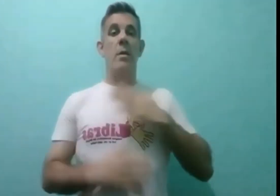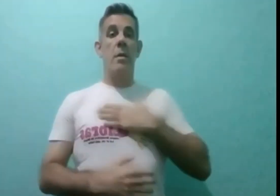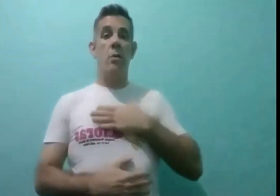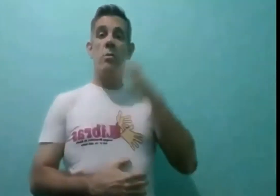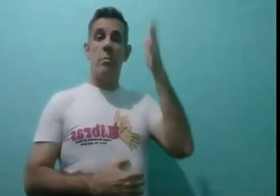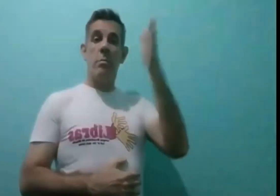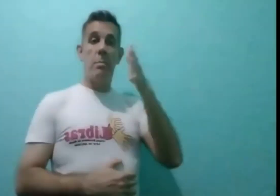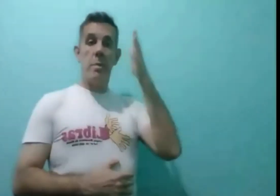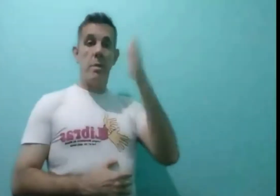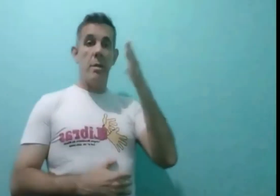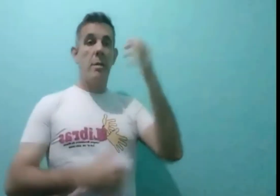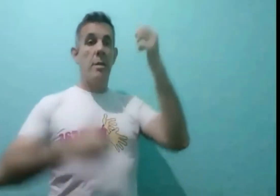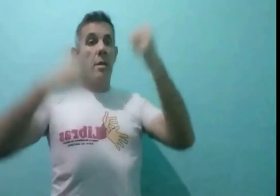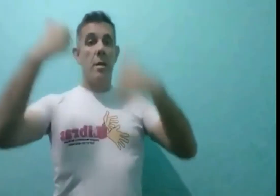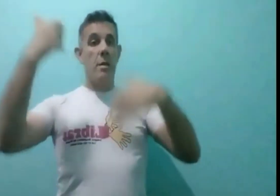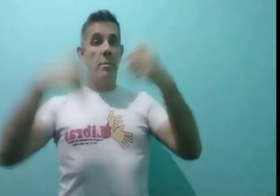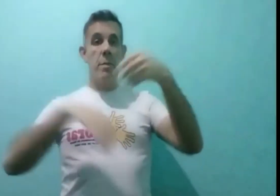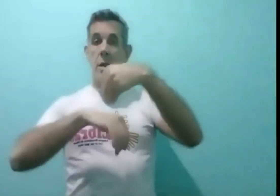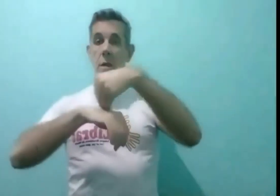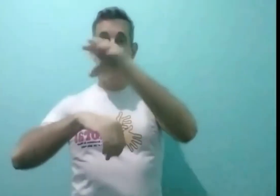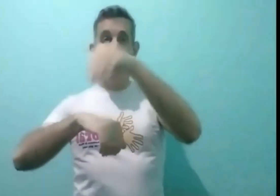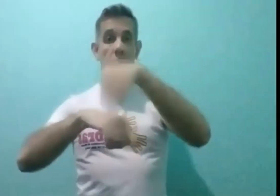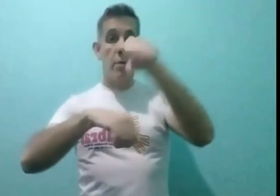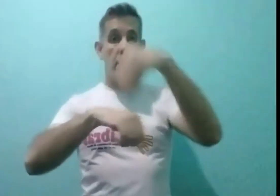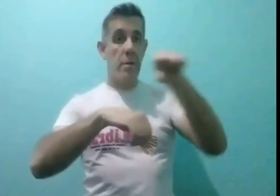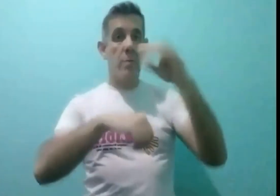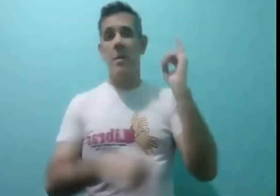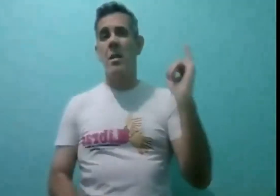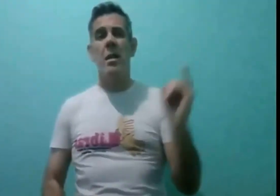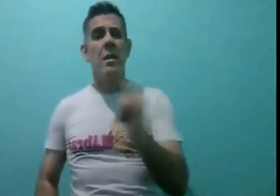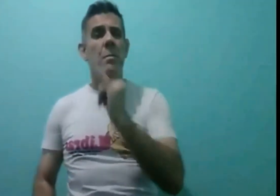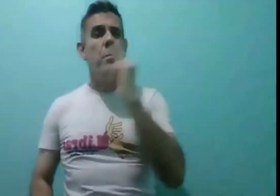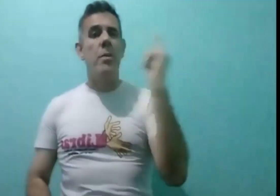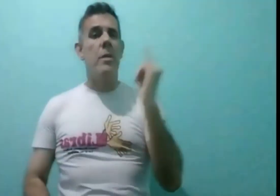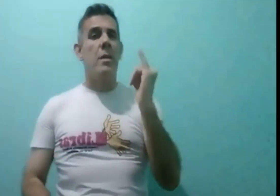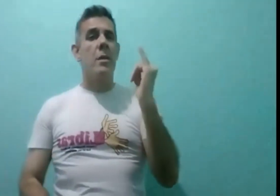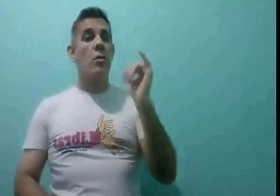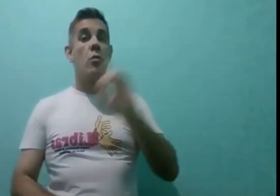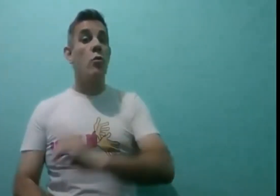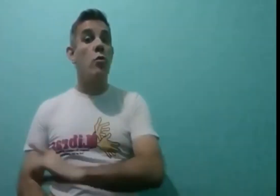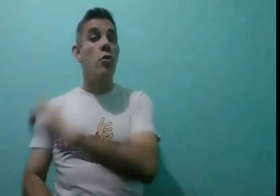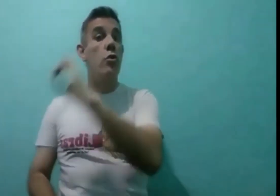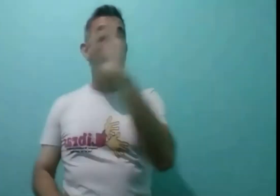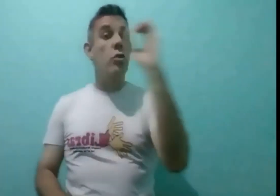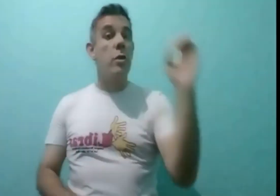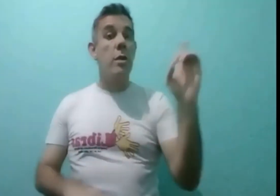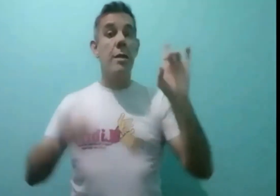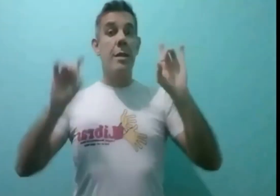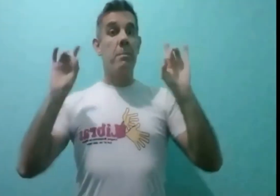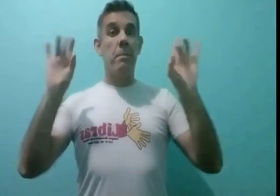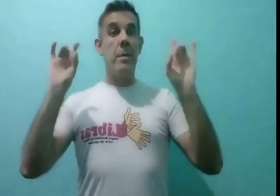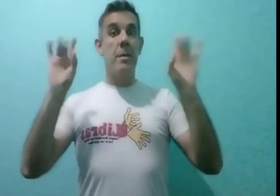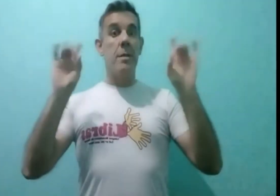E nesse momento eu agradeço a todos vocês pela atenção, né, a minha fala neste momento para esse dia